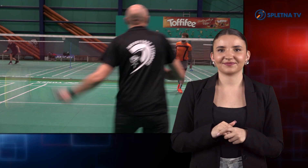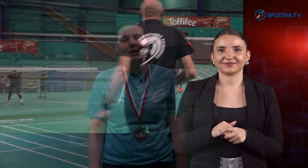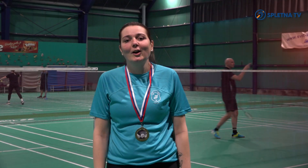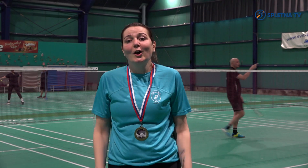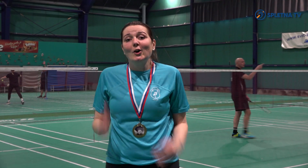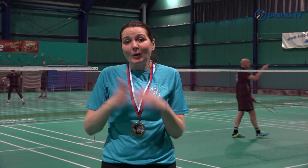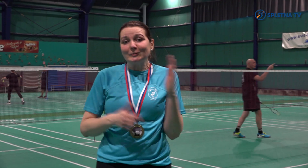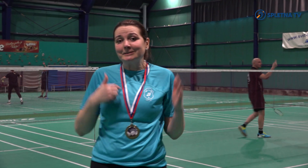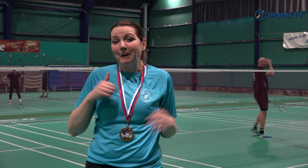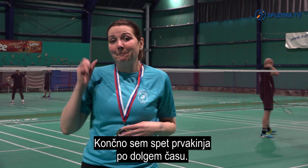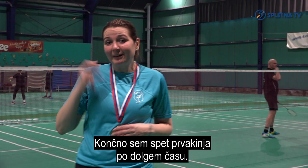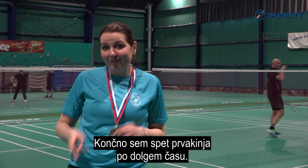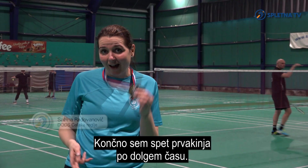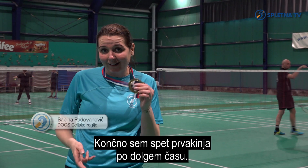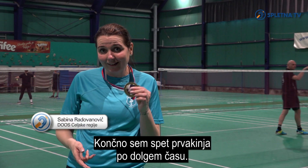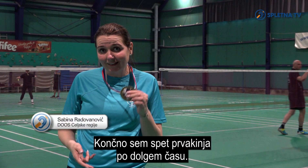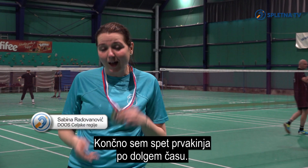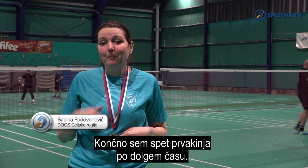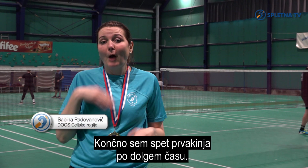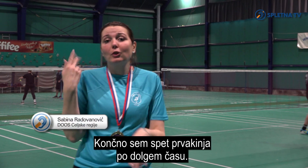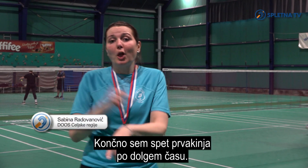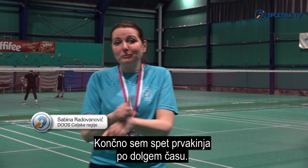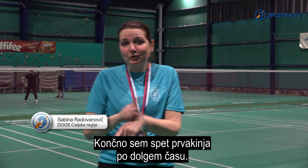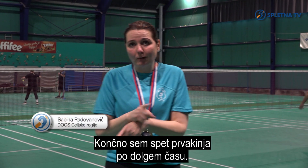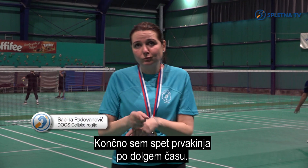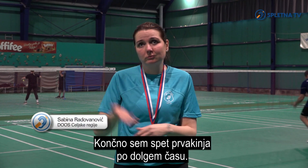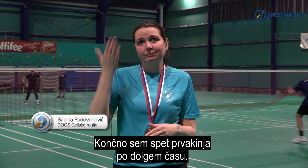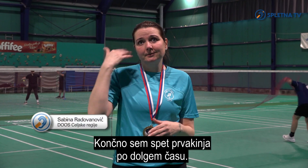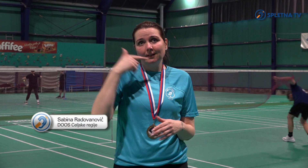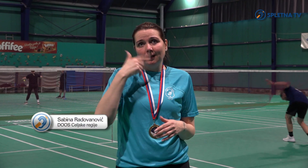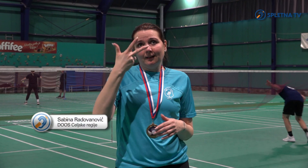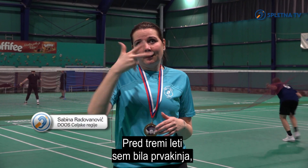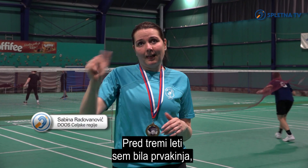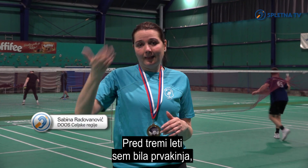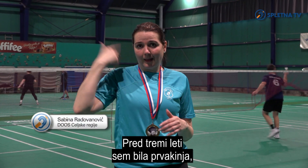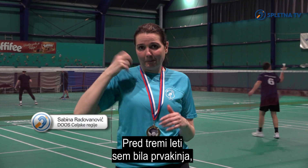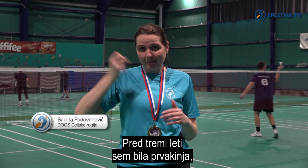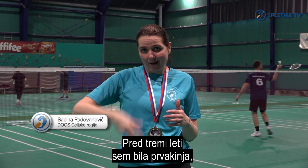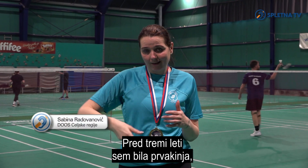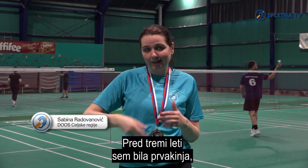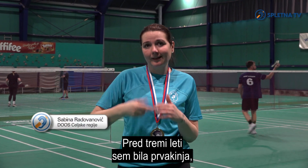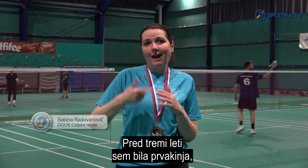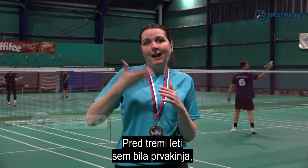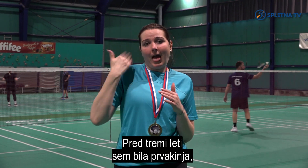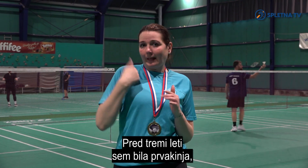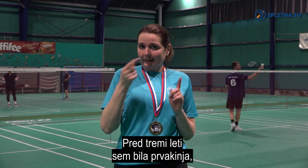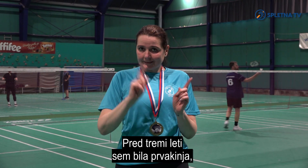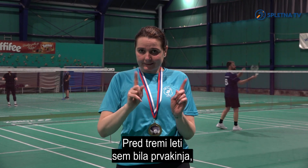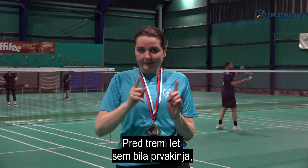borili za finale. Končno sem spet prvakinja po dolgem času. Pred 3 leti sem bila prvakinja, pred